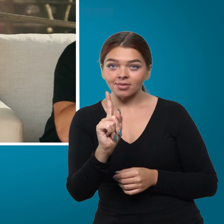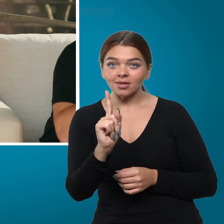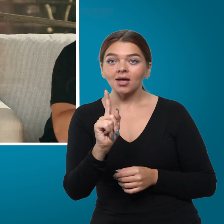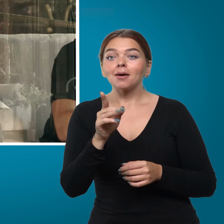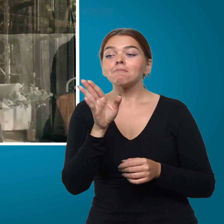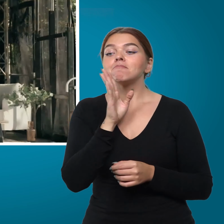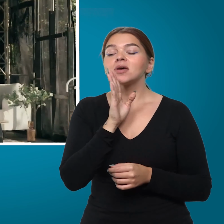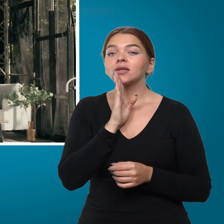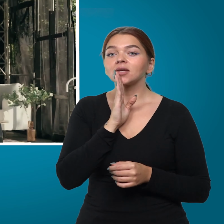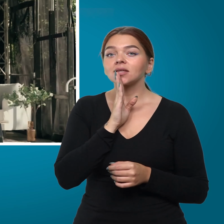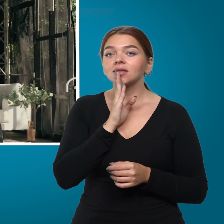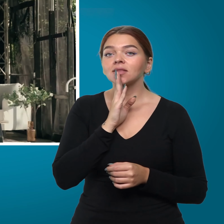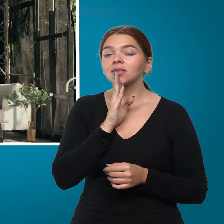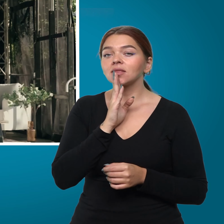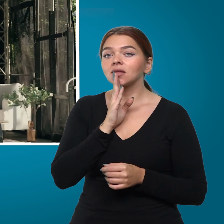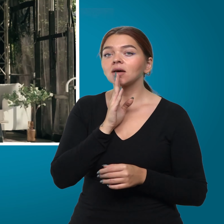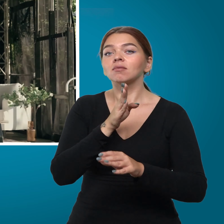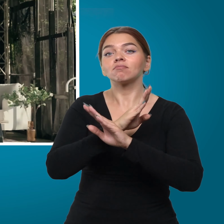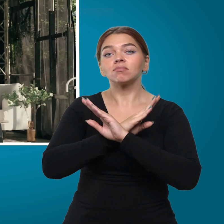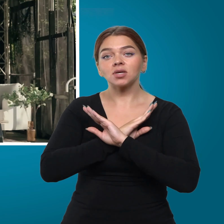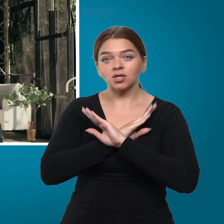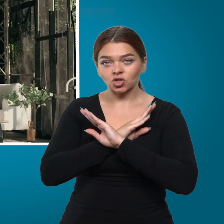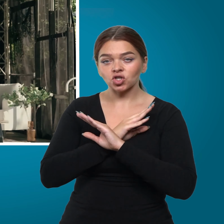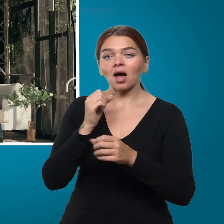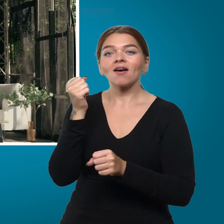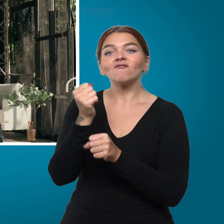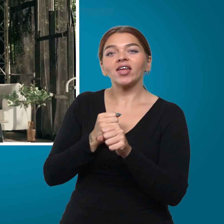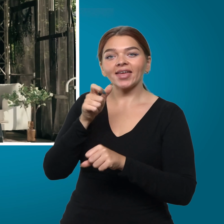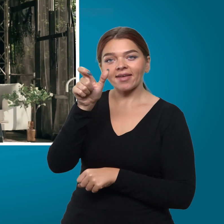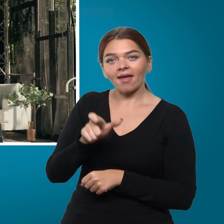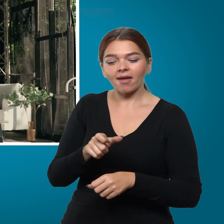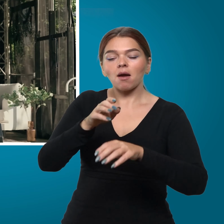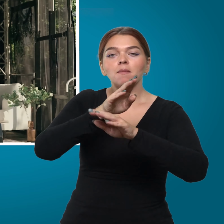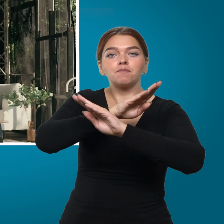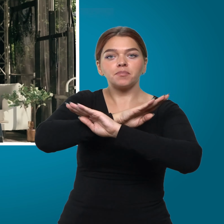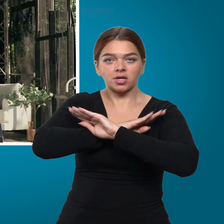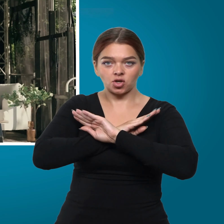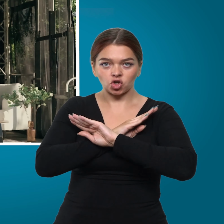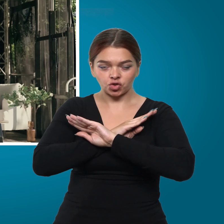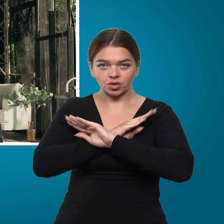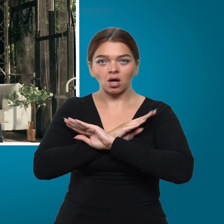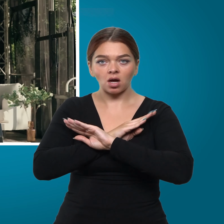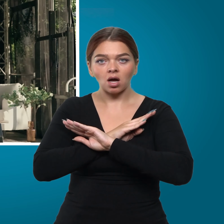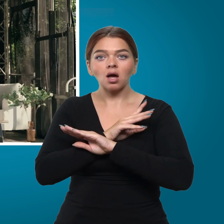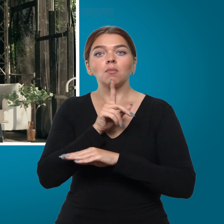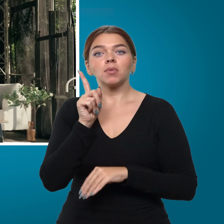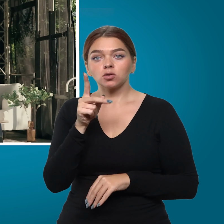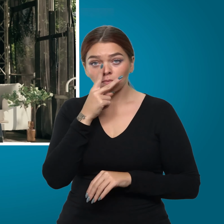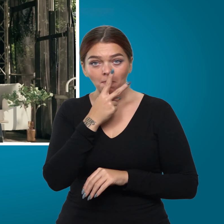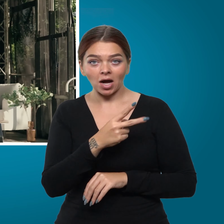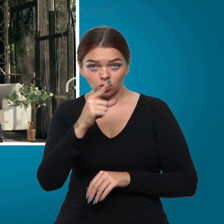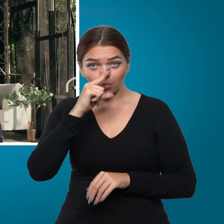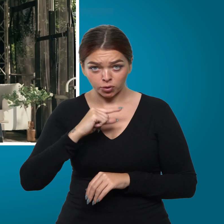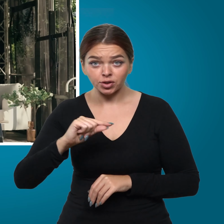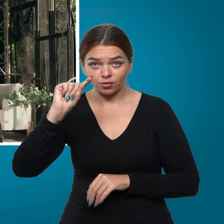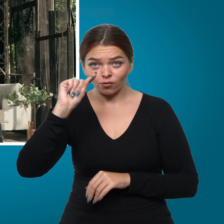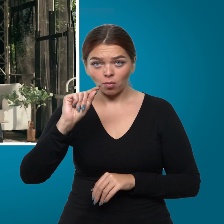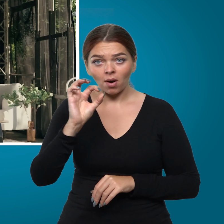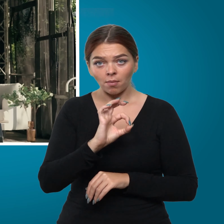Pozityviai čia mes. Labai. Man ir buvo tas labai įdomu, kad kai jūs pasakėte, kad aš norėjau, kad knyga būtų